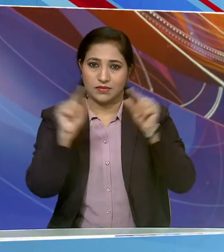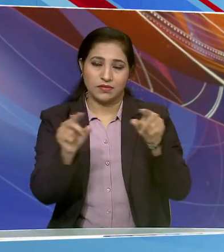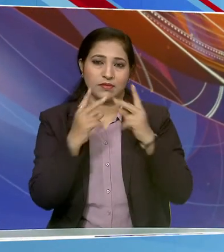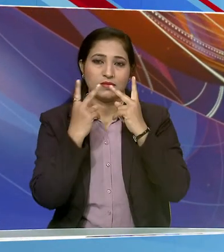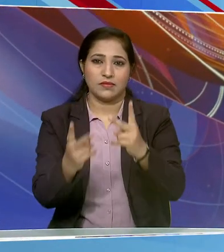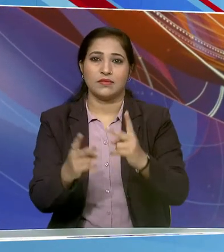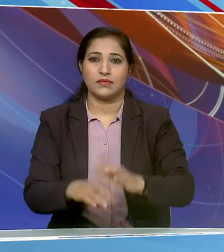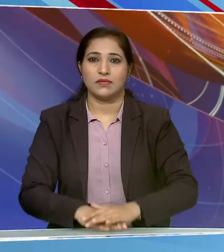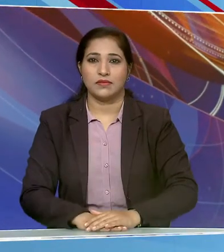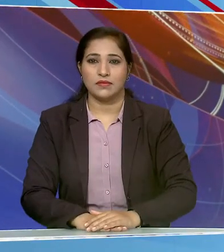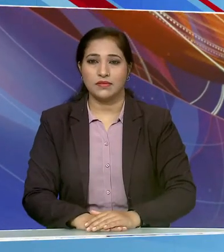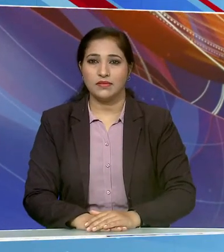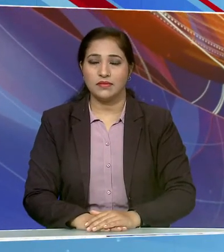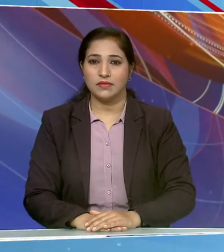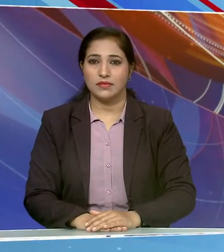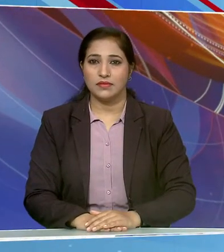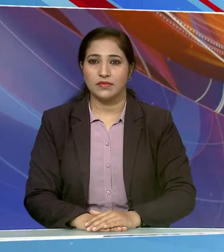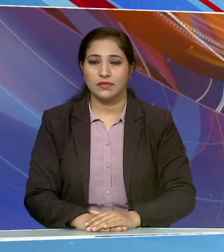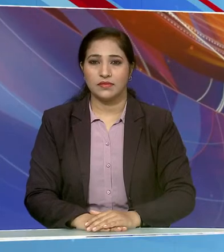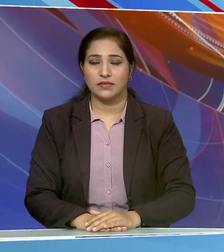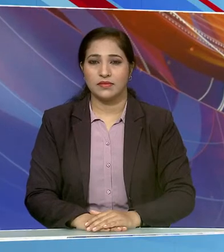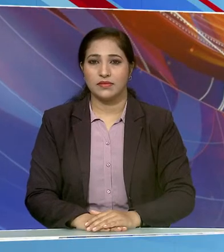साथ।